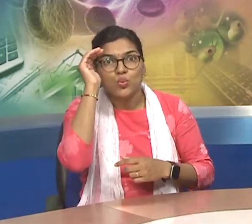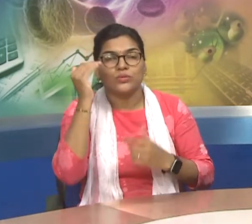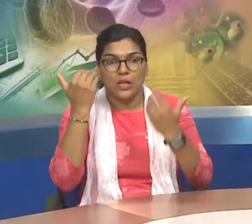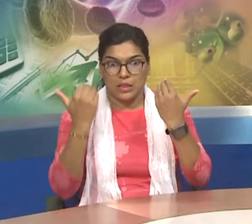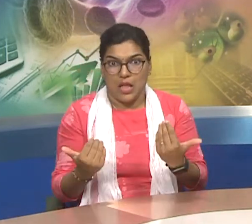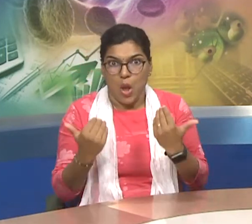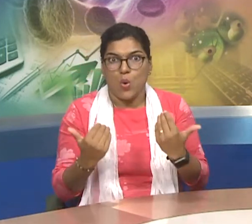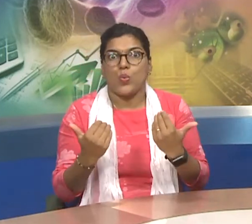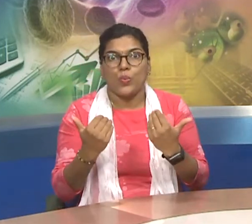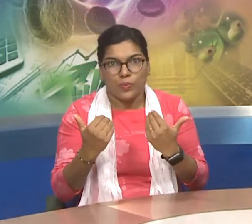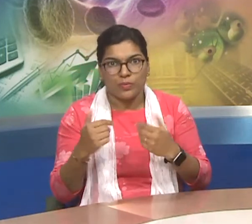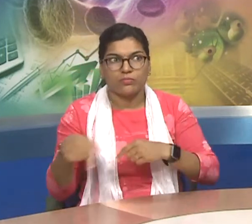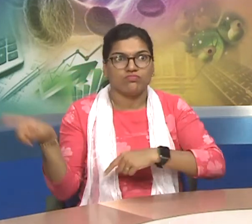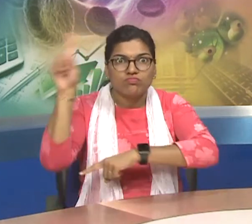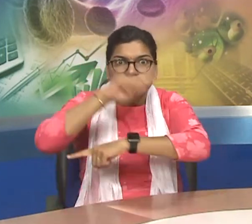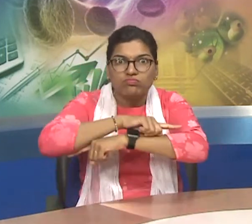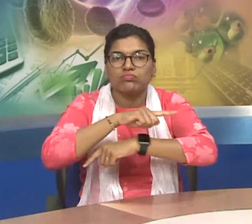current issues,